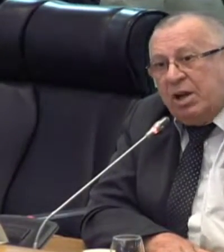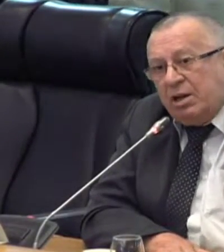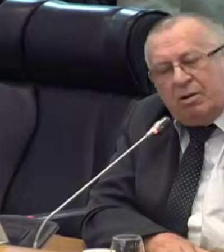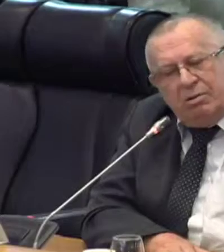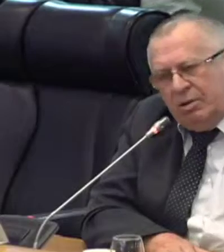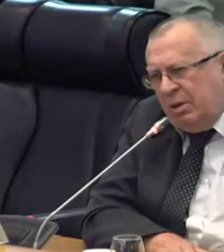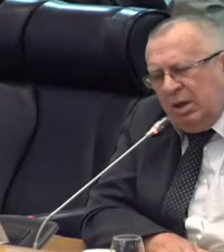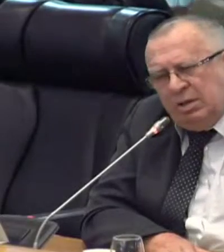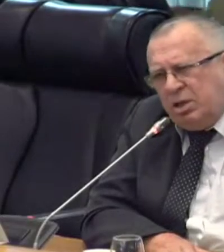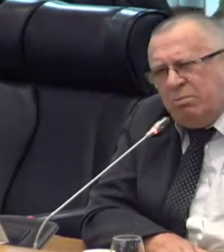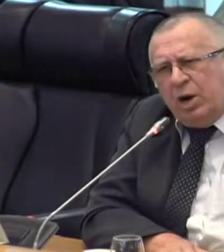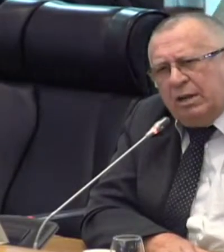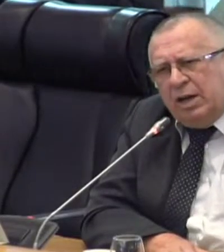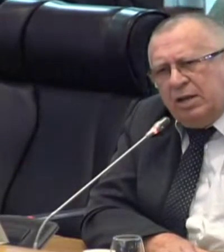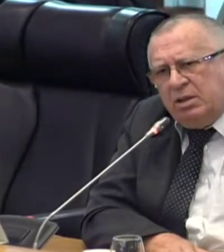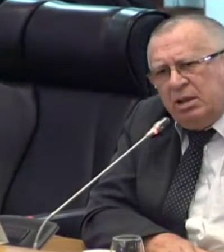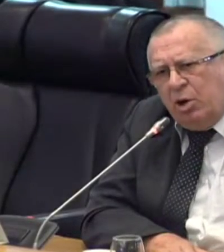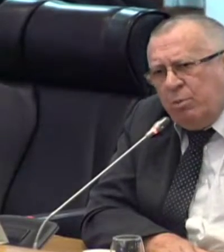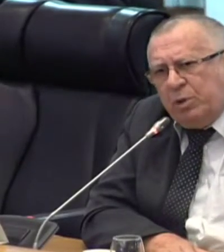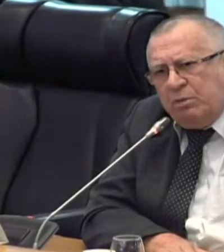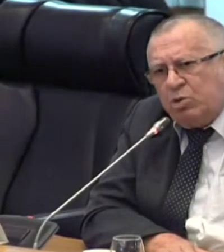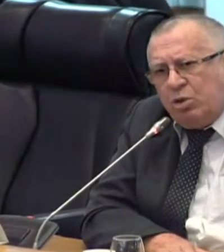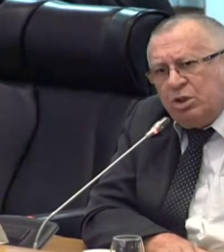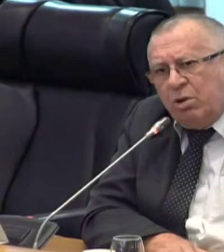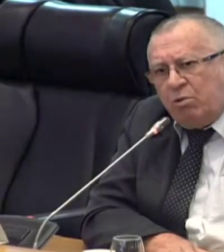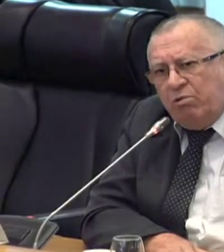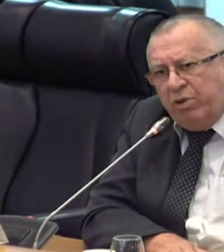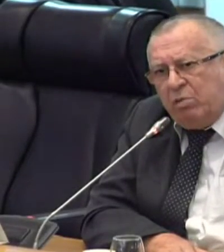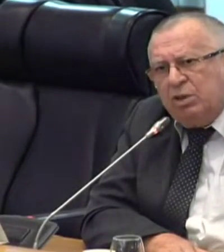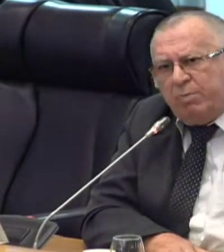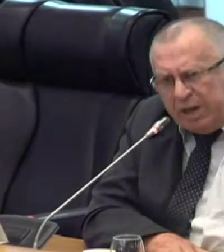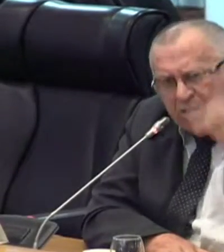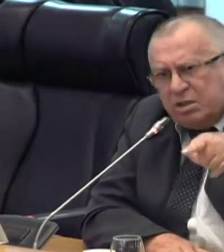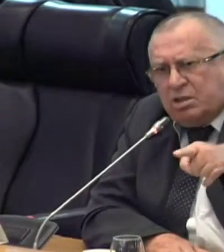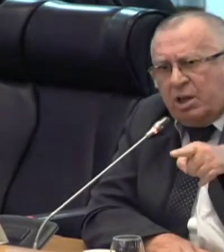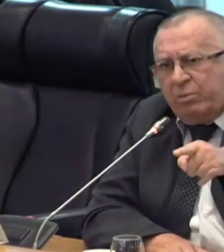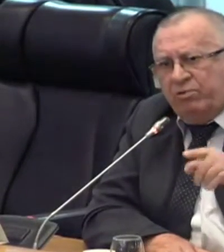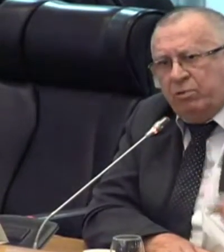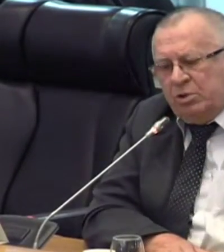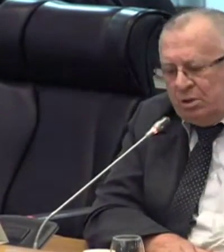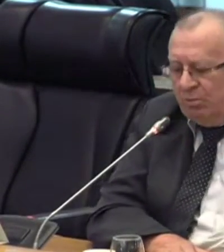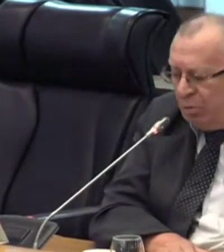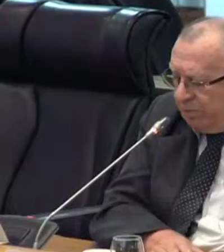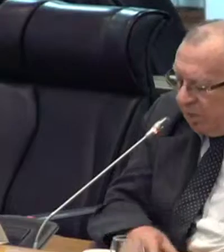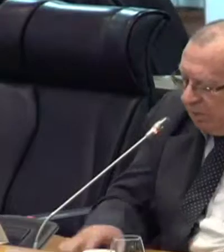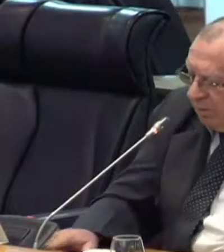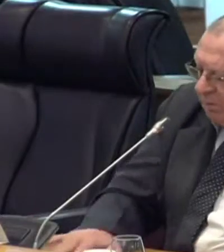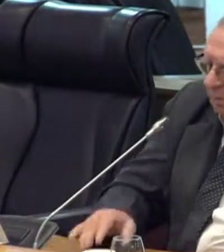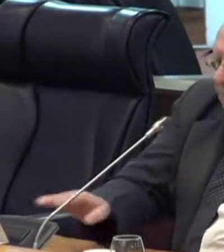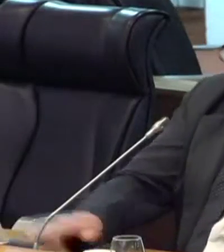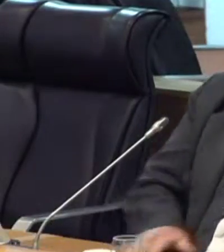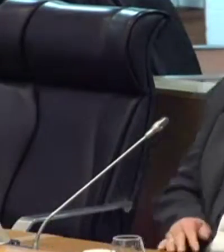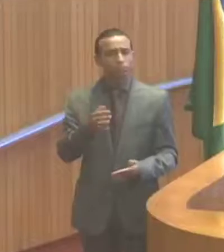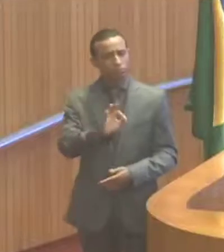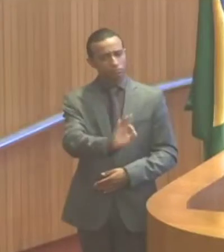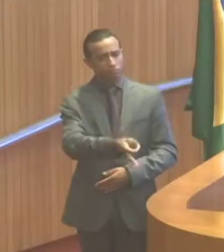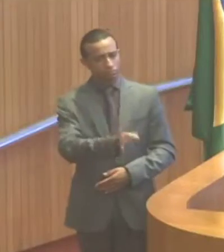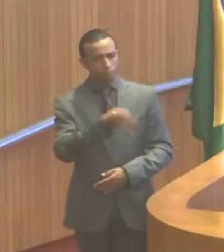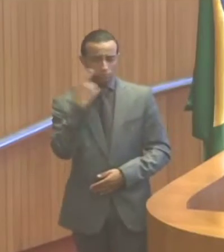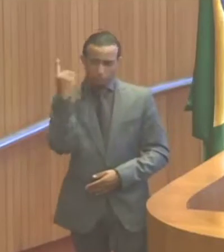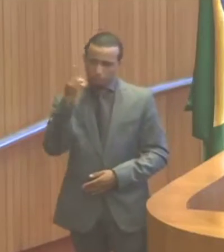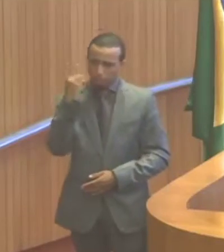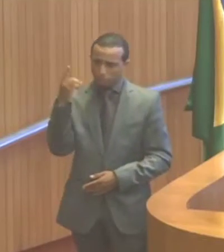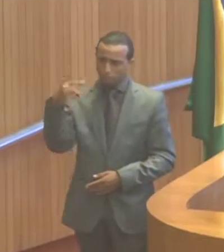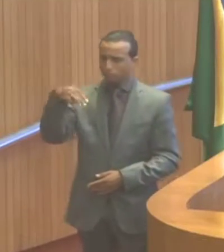pecuniariamente integral. Isso é imoralidade. Nós não podemos continuar a conviver com isso. É preciso que se aprofunde. Muito obrigado. Muito bem, deputado Milhomem. Vossa